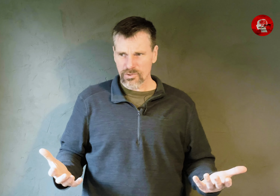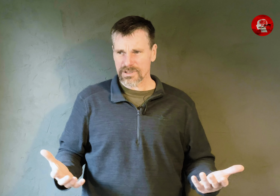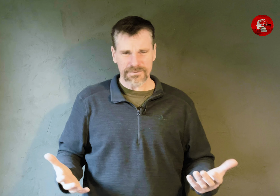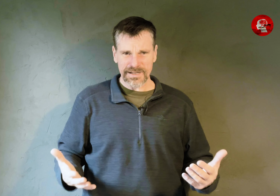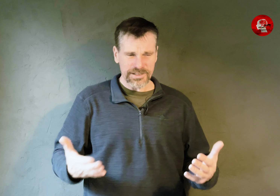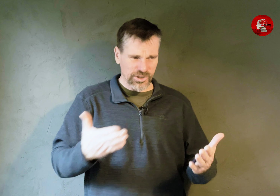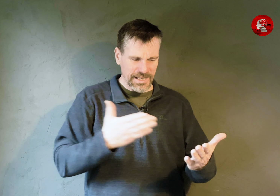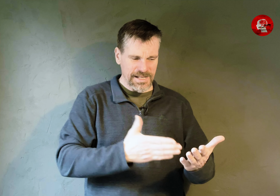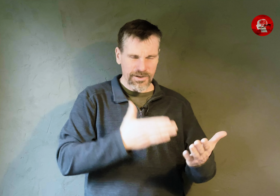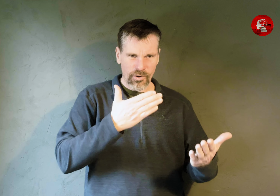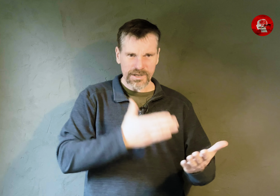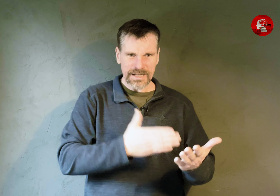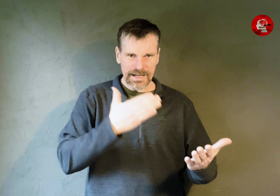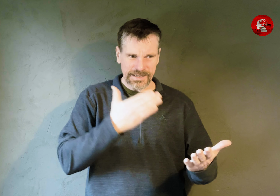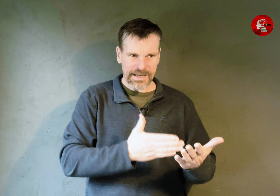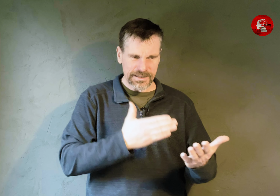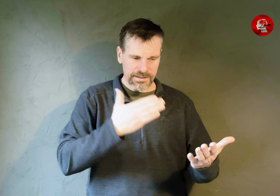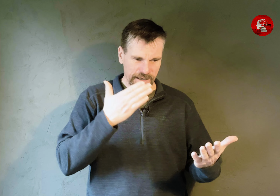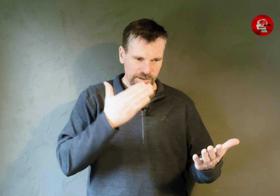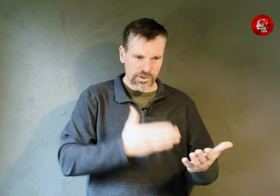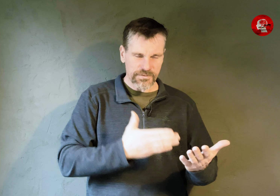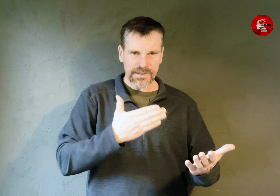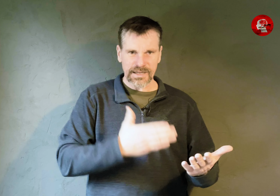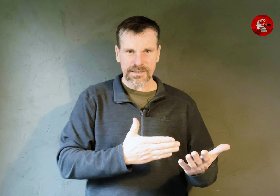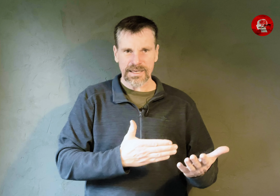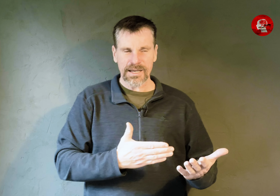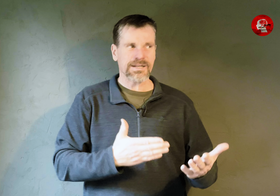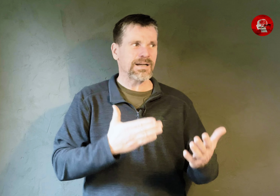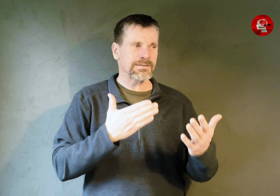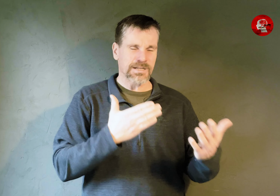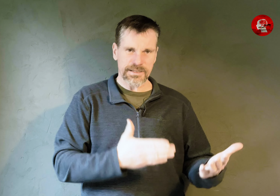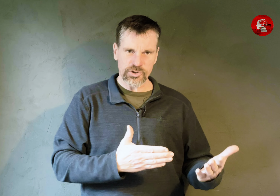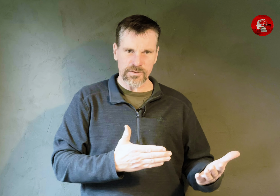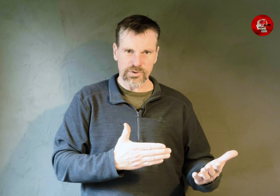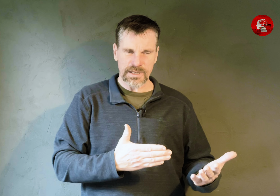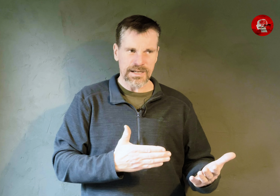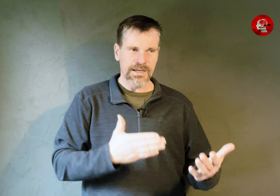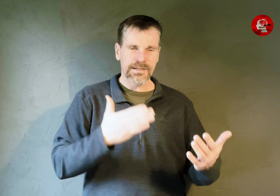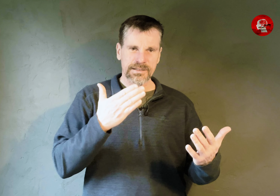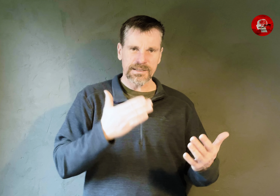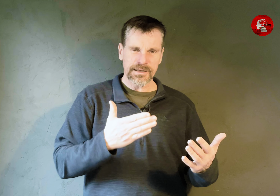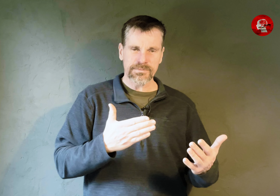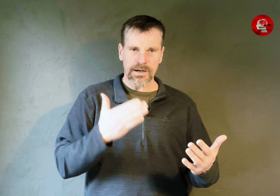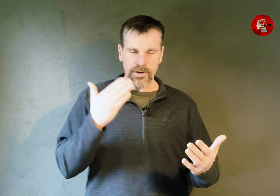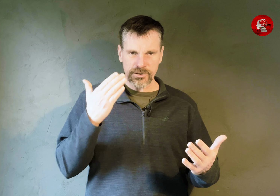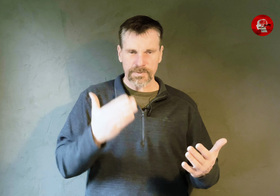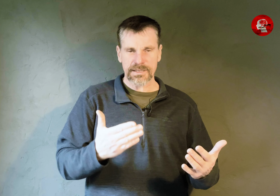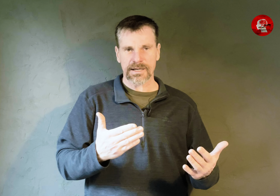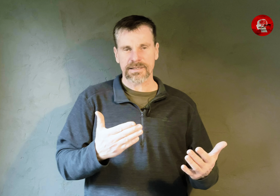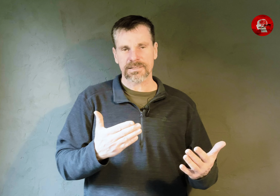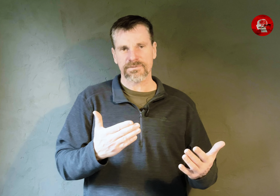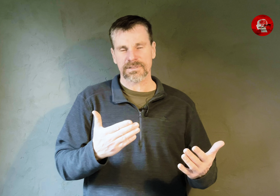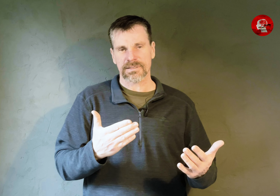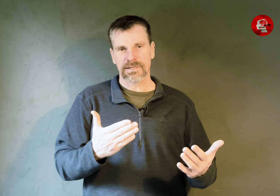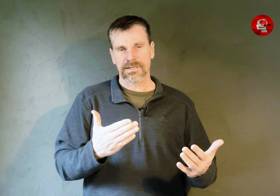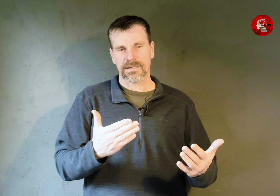nötig weil die stellen original kanten schliff ketten her nach dem klassischen modell die eben auch entsprechend aggressiv sind ja